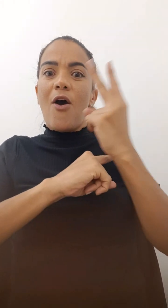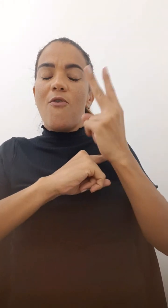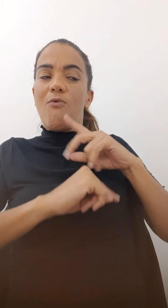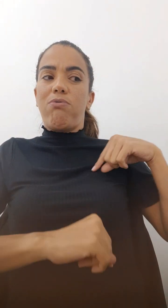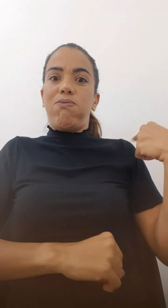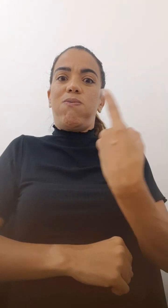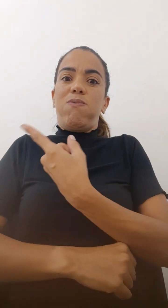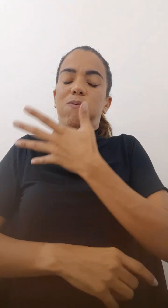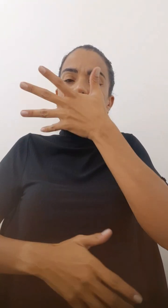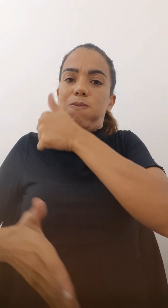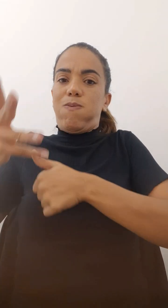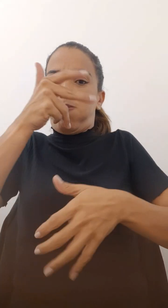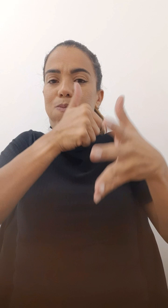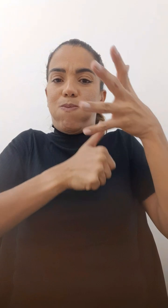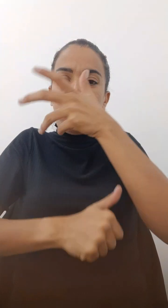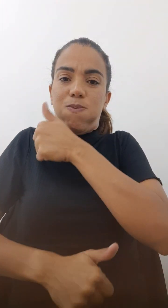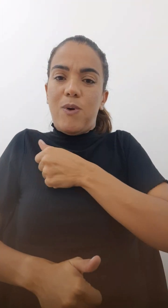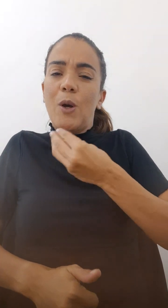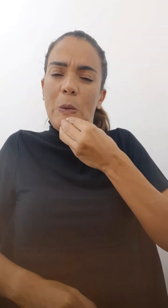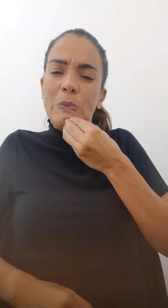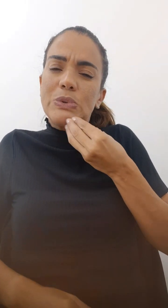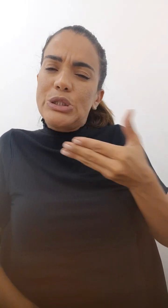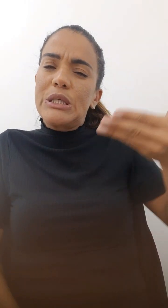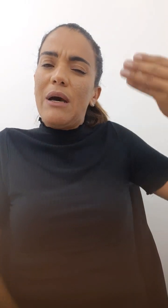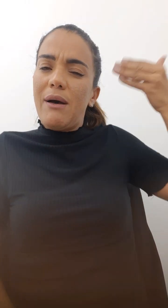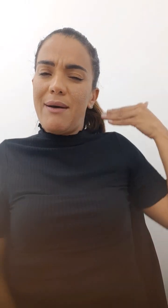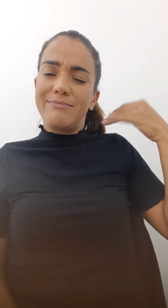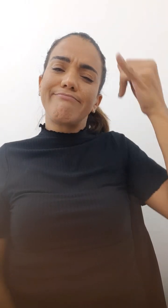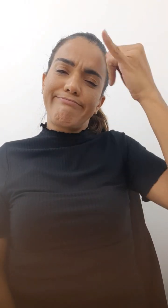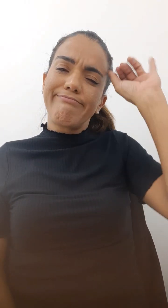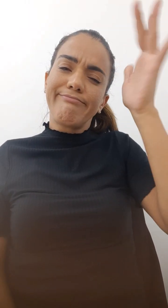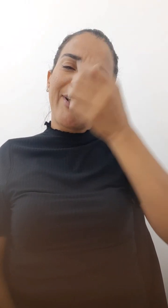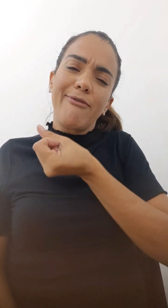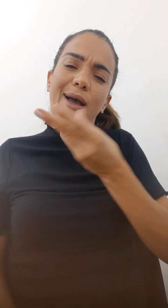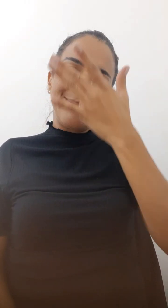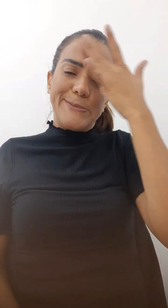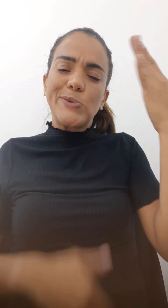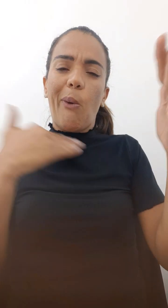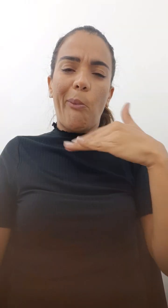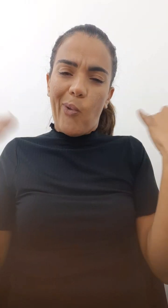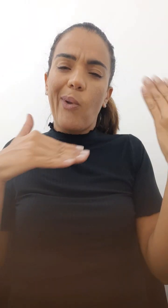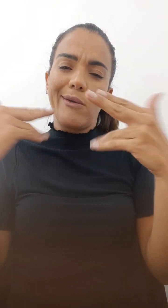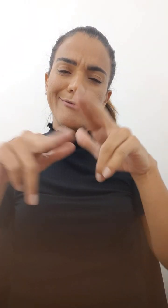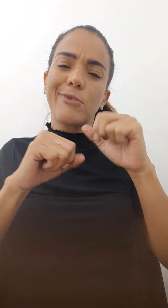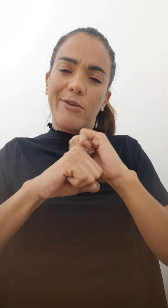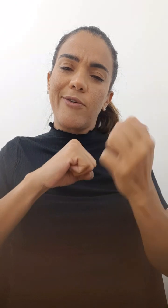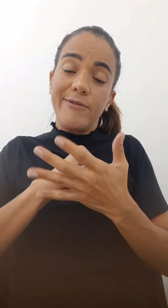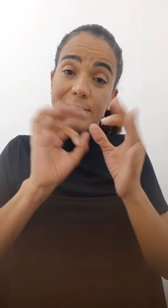Graças a Deus. Salvou nossa população, não é mesmo? E isso poderia ter acontecido antes mesmo de várias